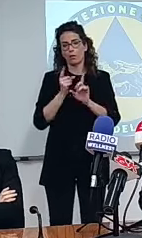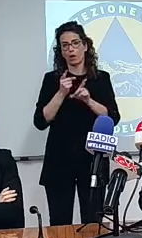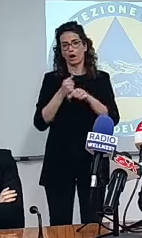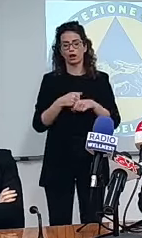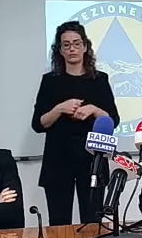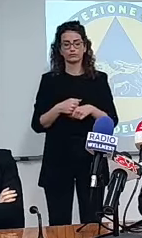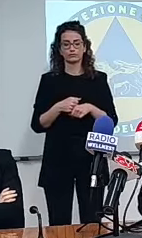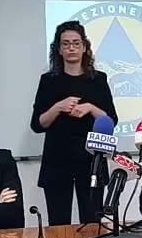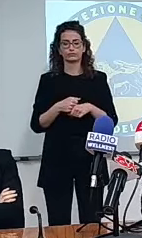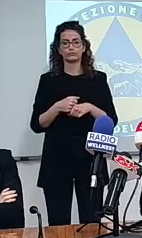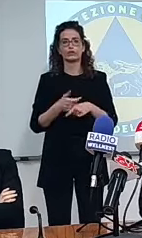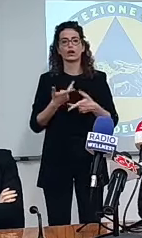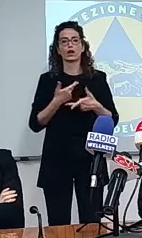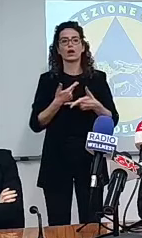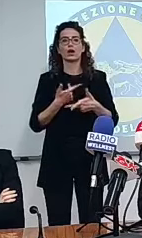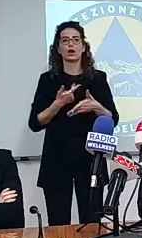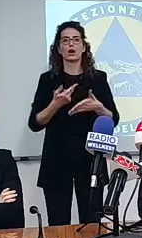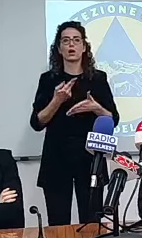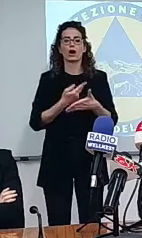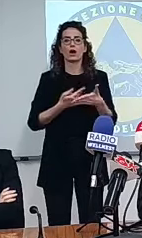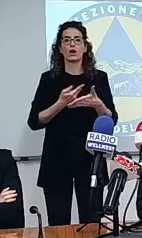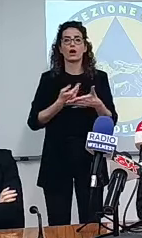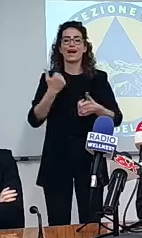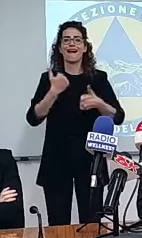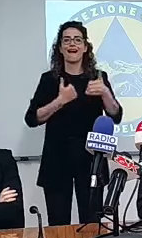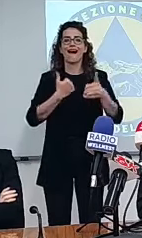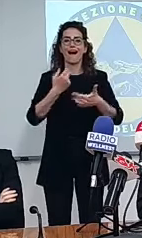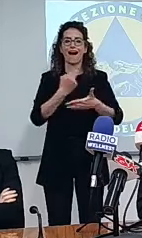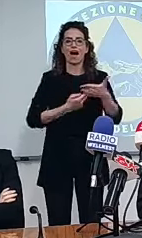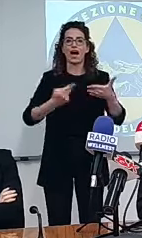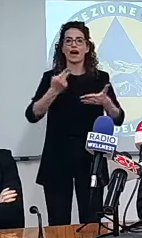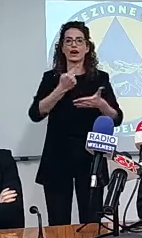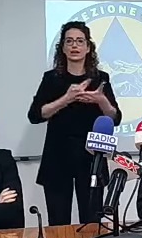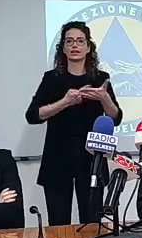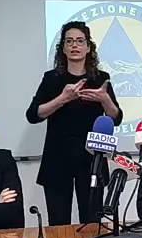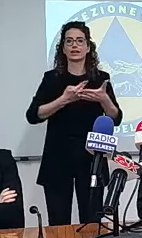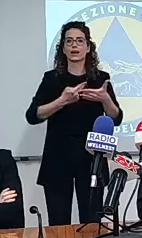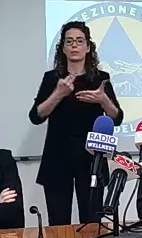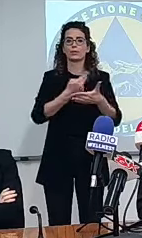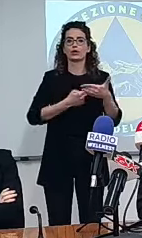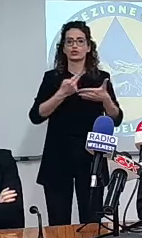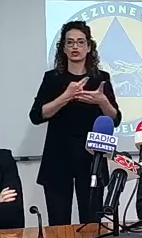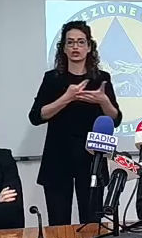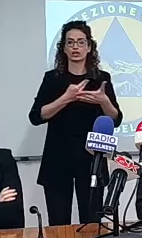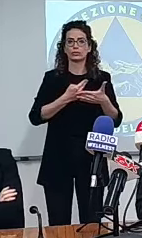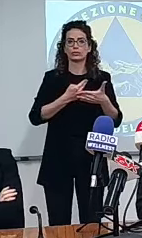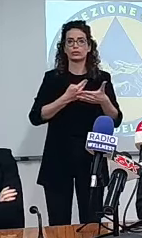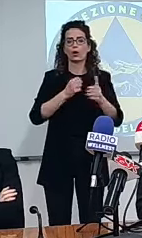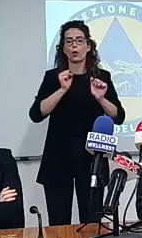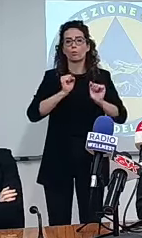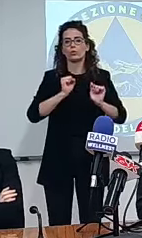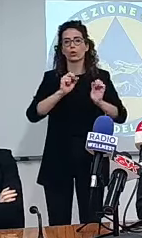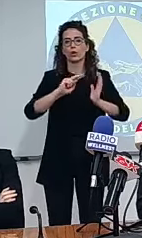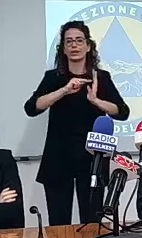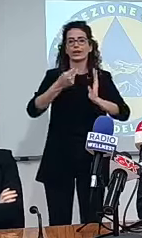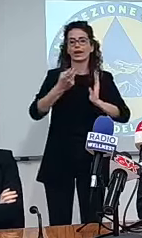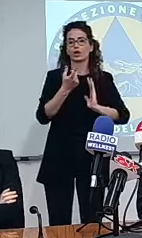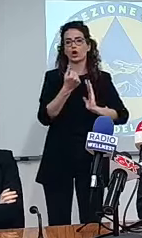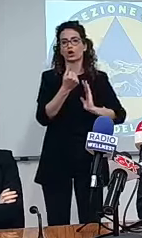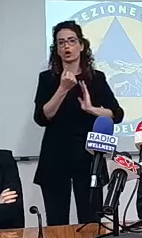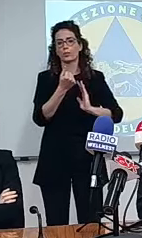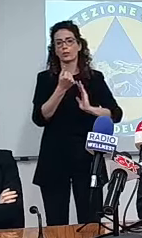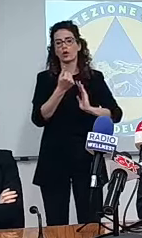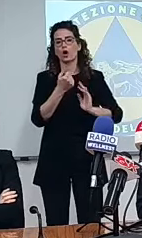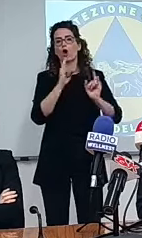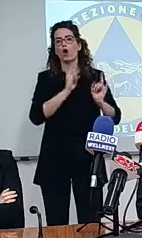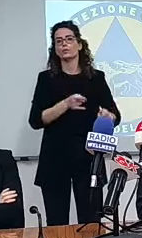con l'avvio della gara per la progettazione del progetto di fattibilità tecnica ed economica dell'ospedale del nuovo